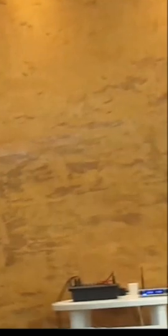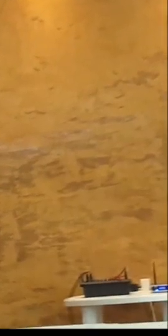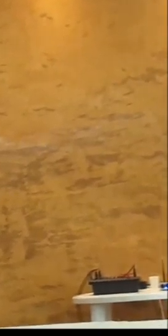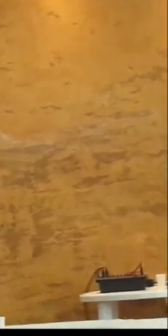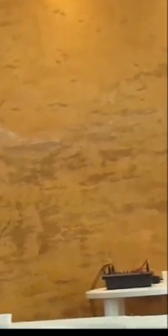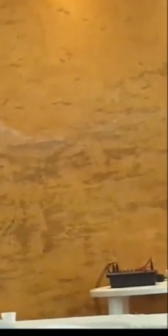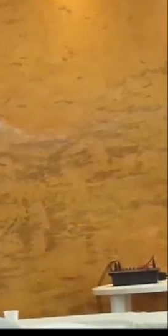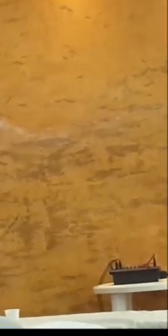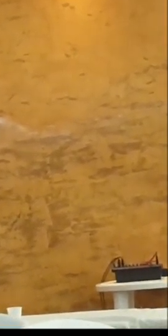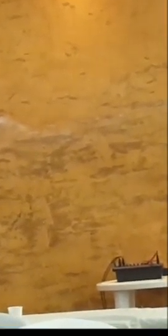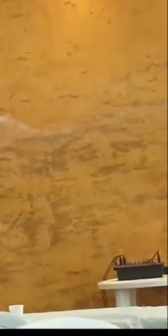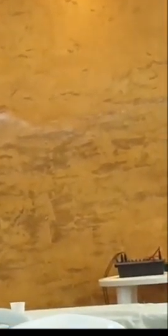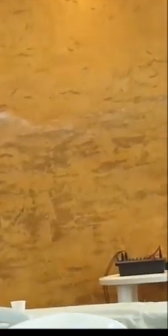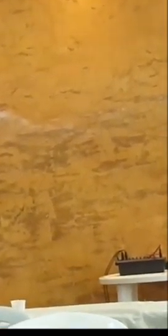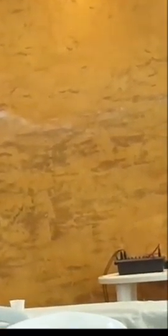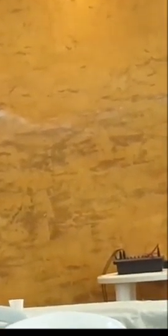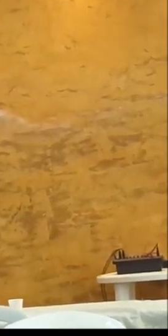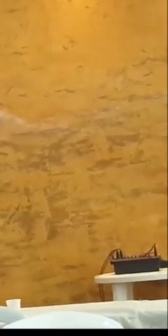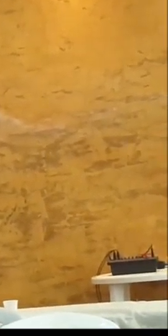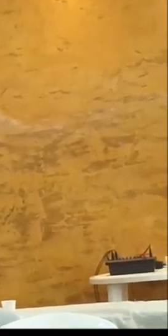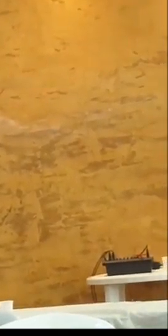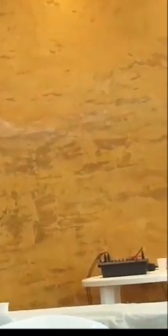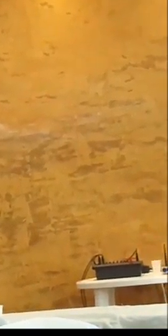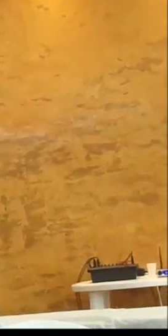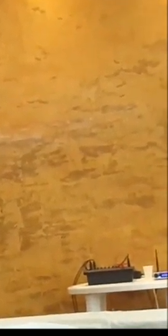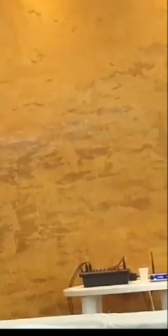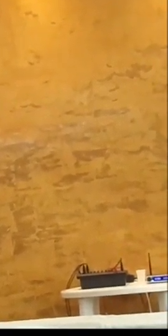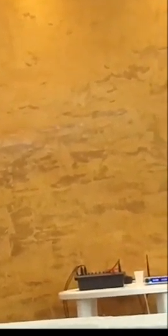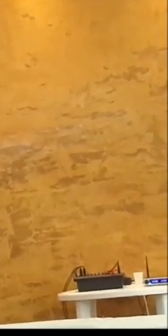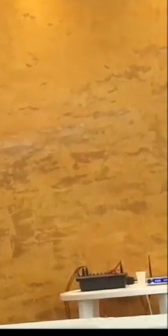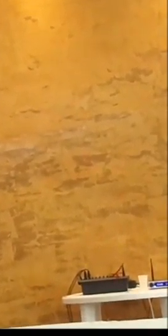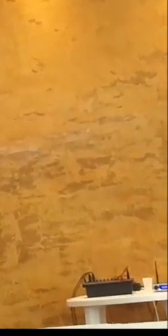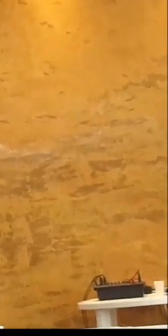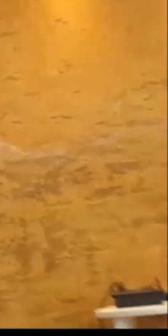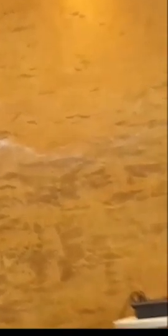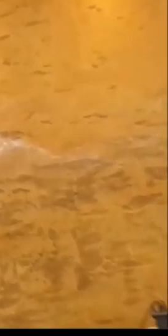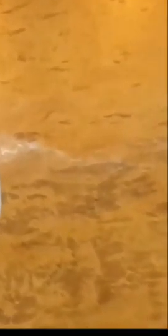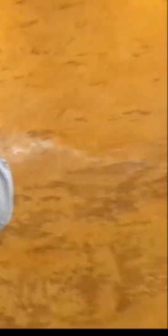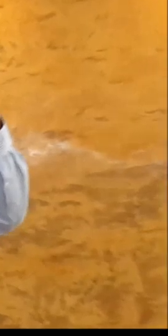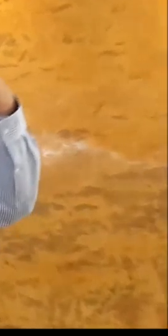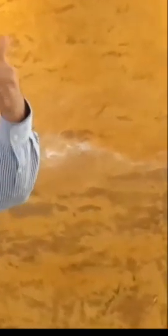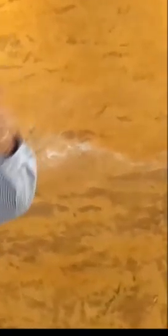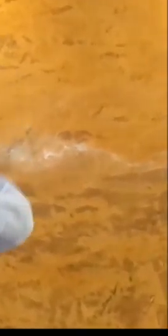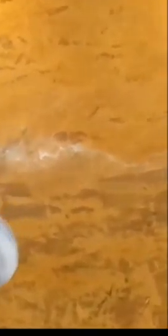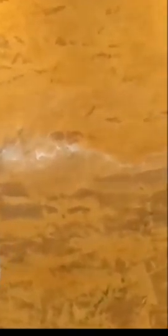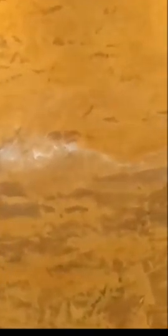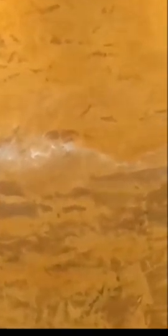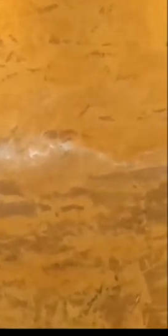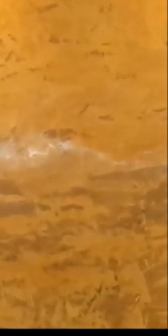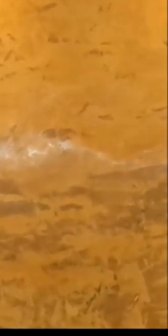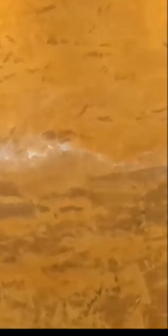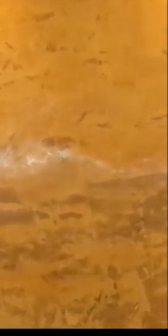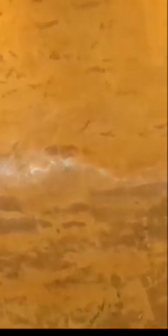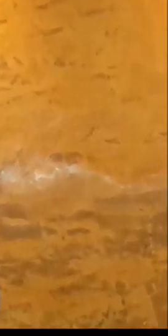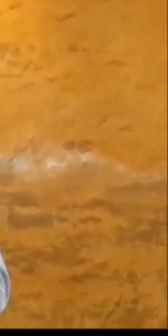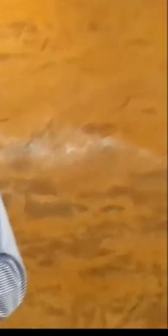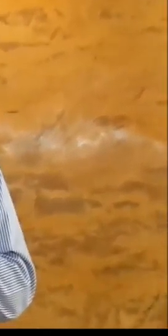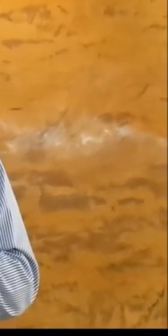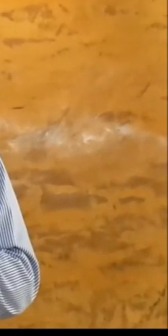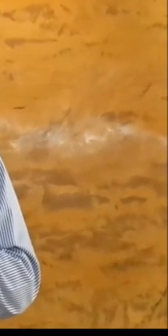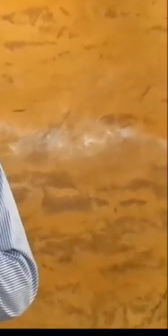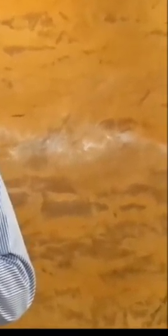sonho, um sonho que salvou seu filho, quando ele recebe pelo sonho a orientação de ir para o